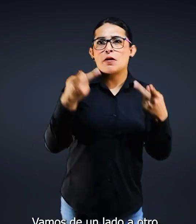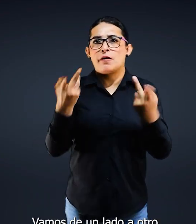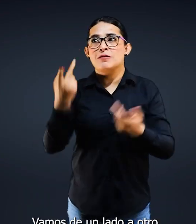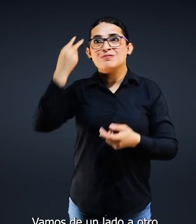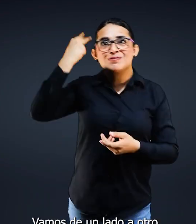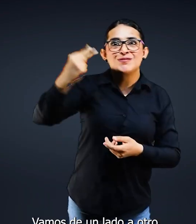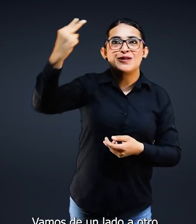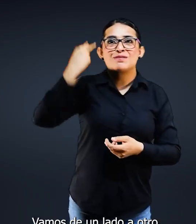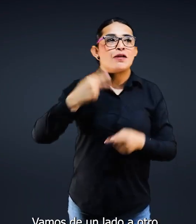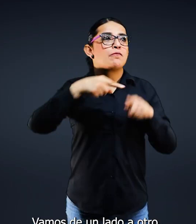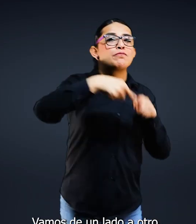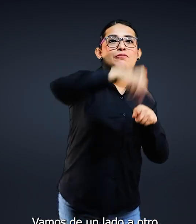vamos de un lado a otro.